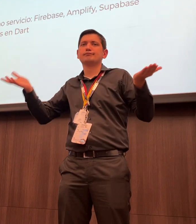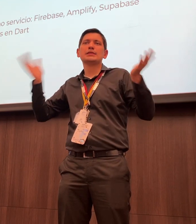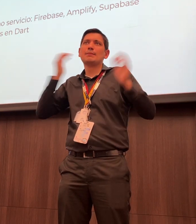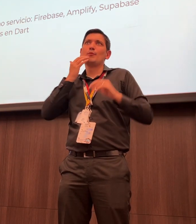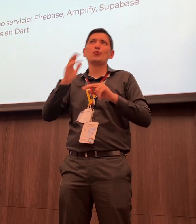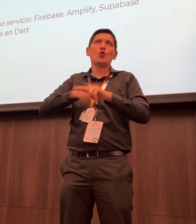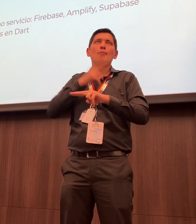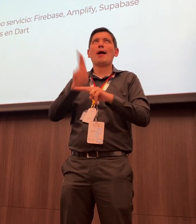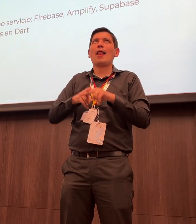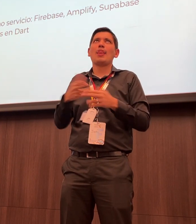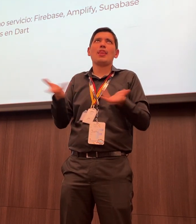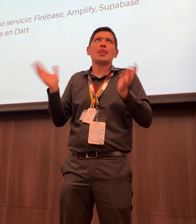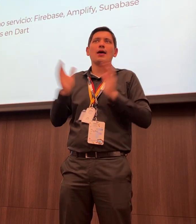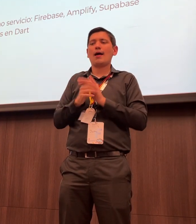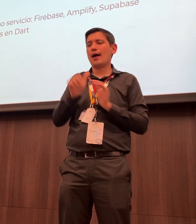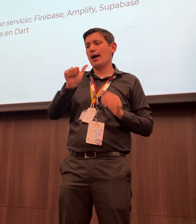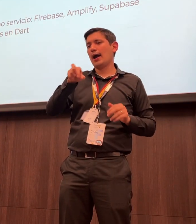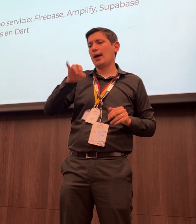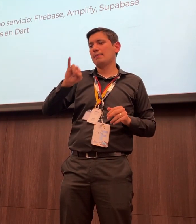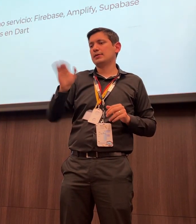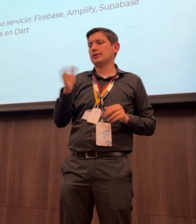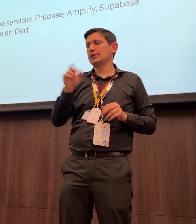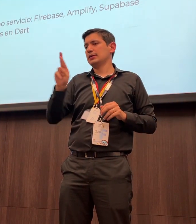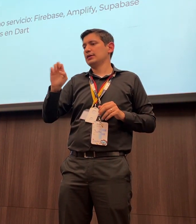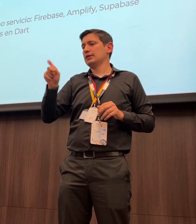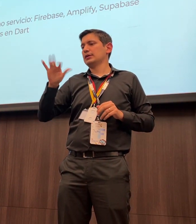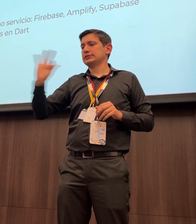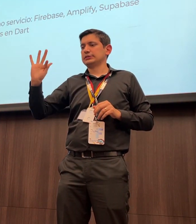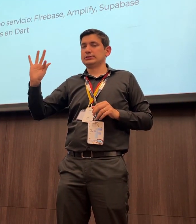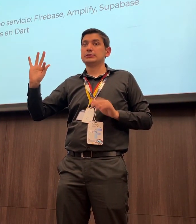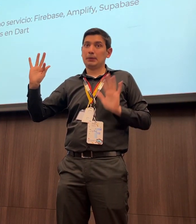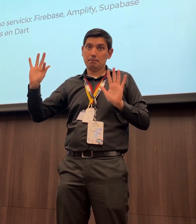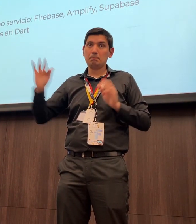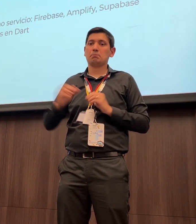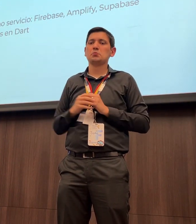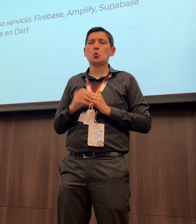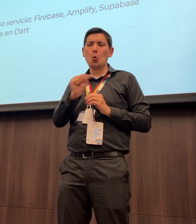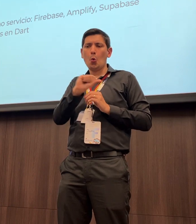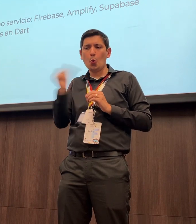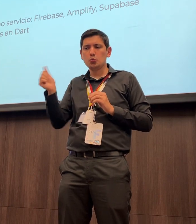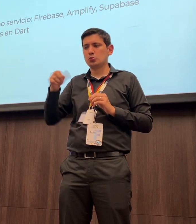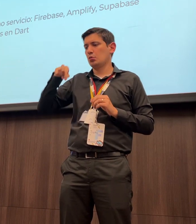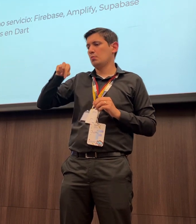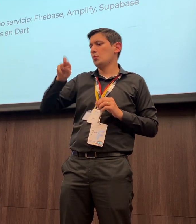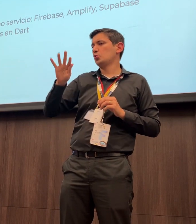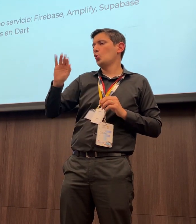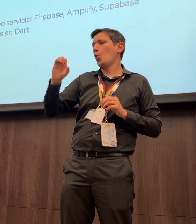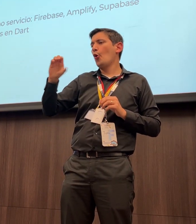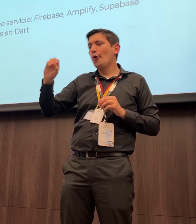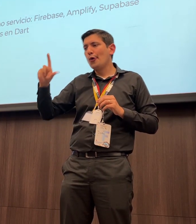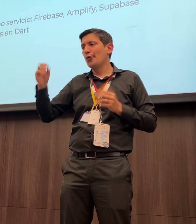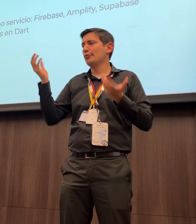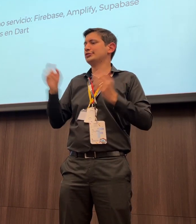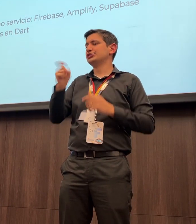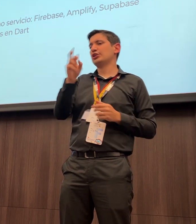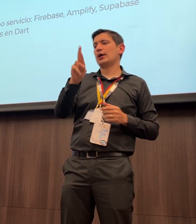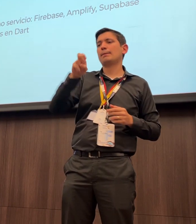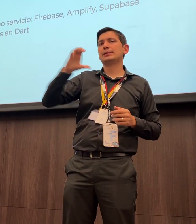más normal es una API REST, pero hay otro tipo de protocolos. Está GraphQL, tenemos